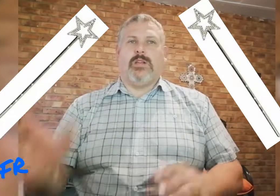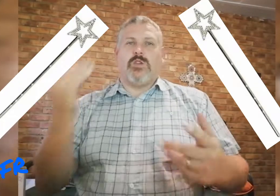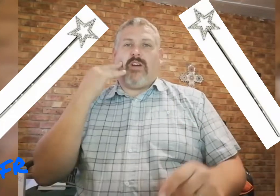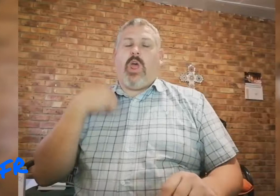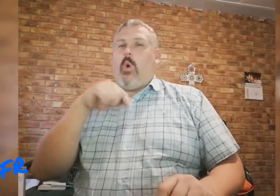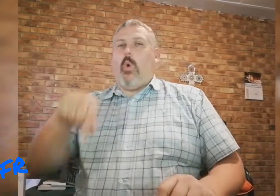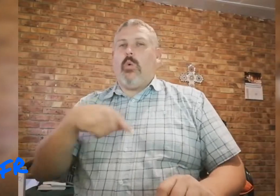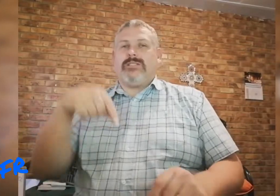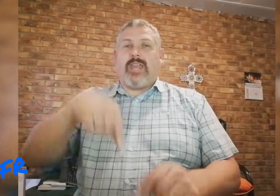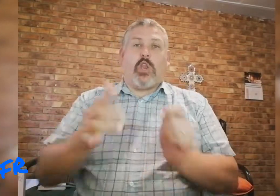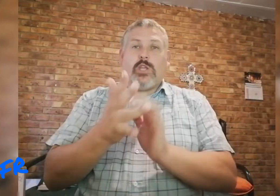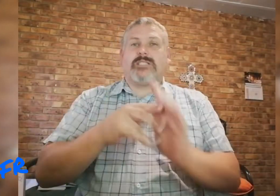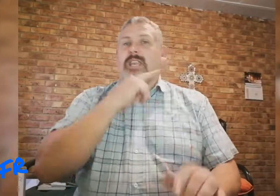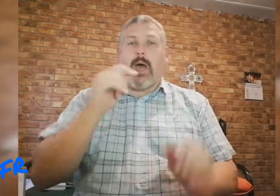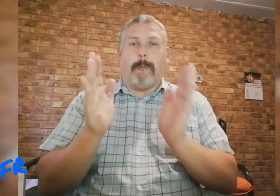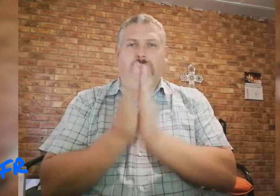So wanneer ons in Jesus' naam bid,